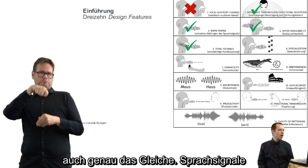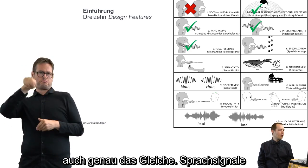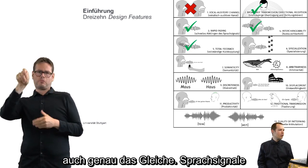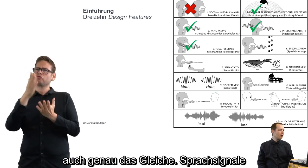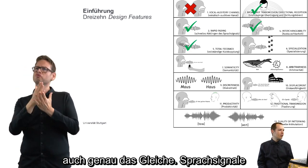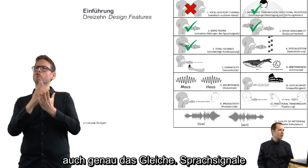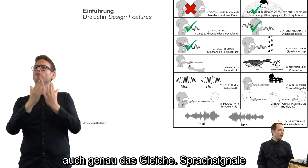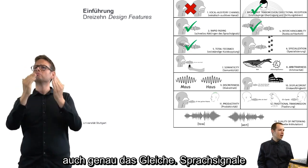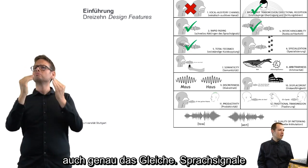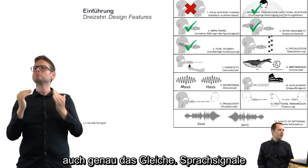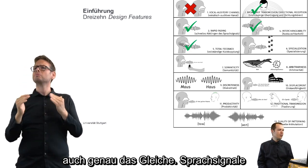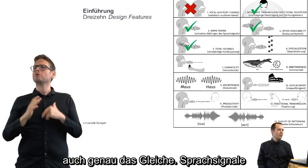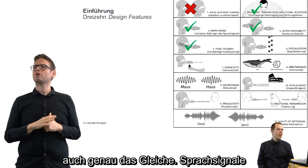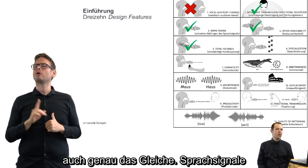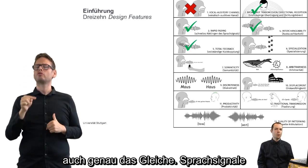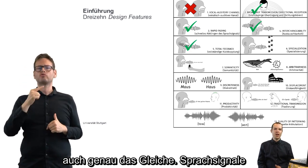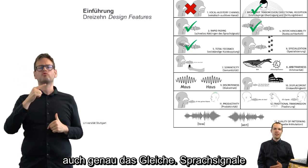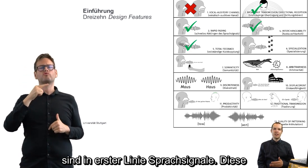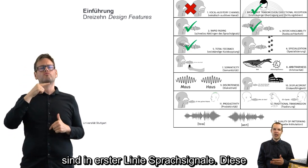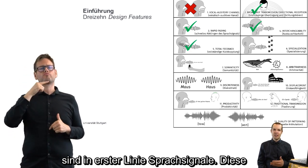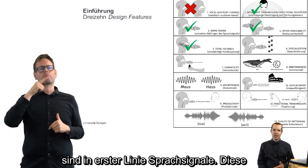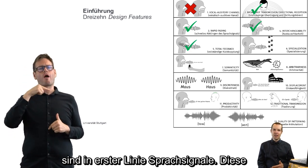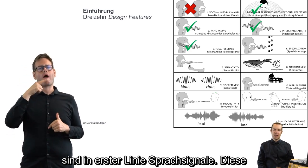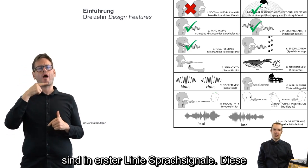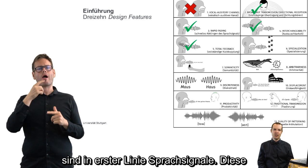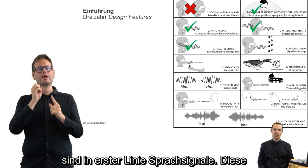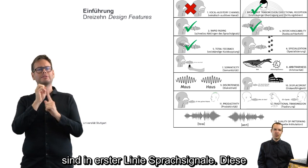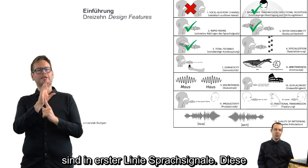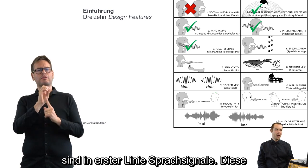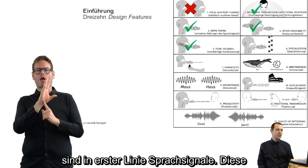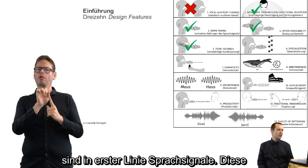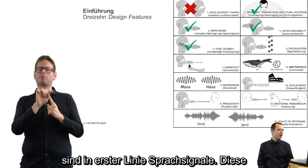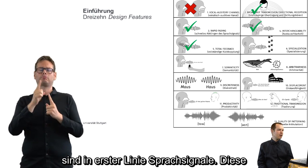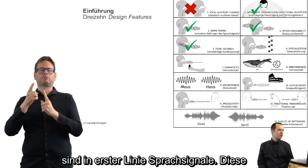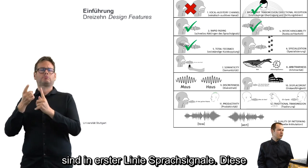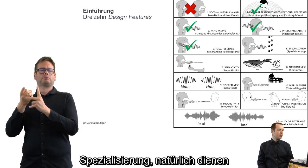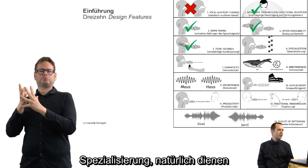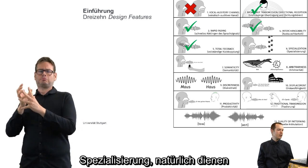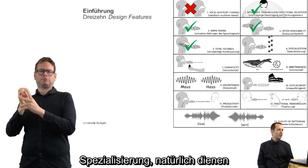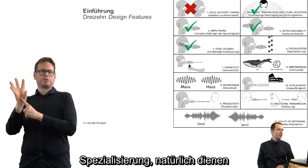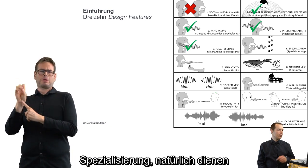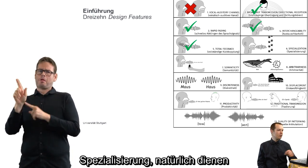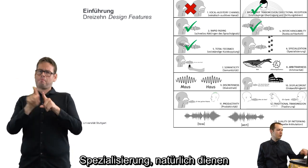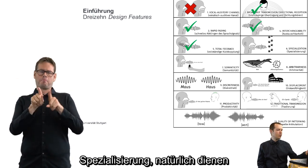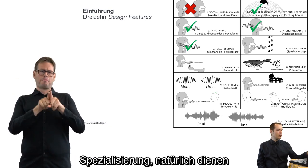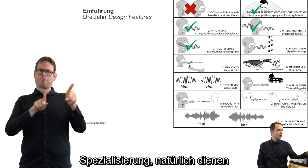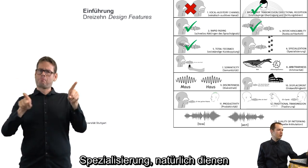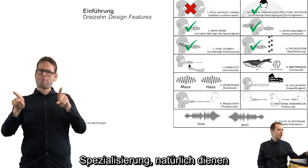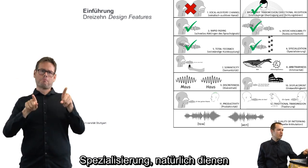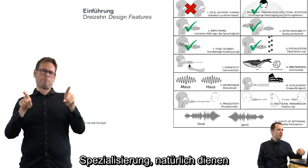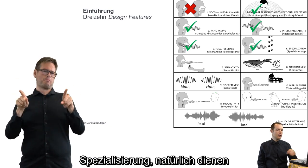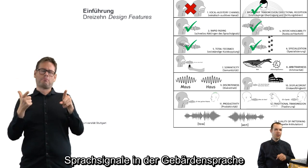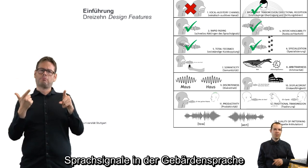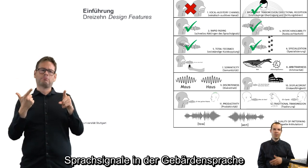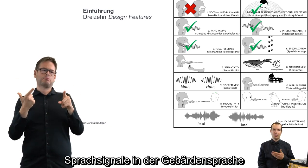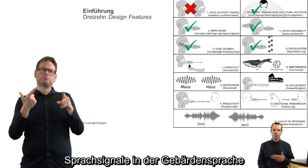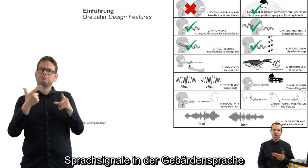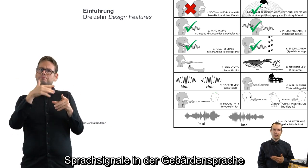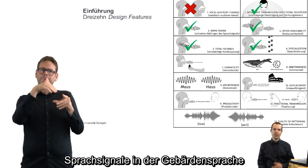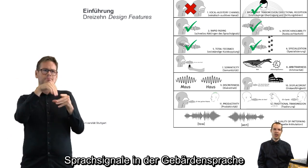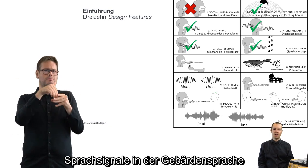Fall auch genau das Gleiche. Sprachsignale sind in erster Linie Sprachsignale. Diese Spezialisierung, natürlich dienen